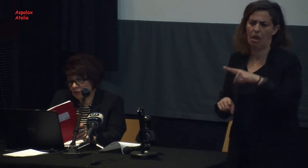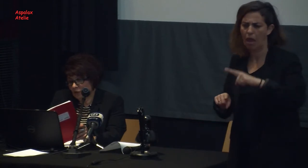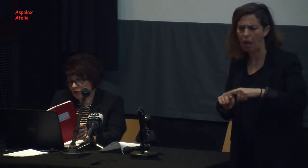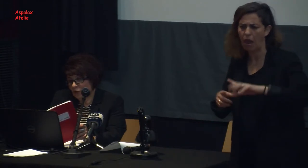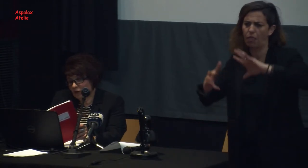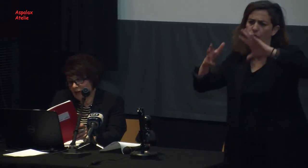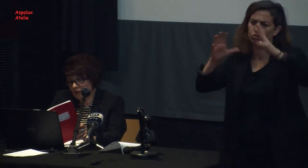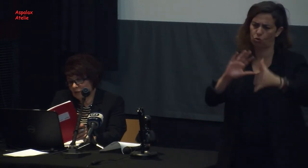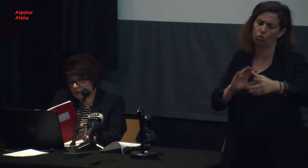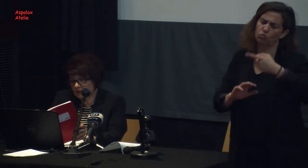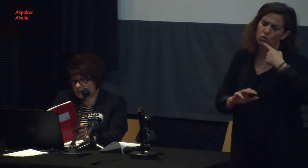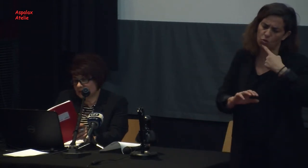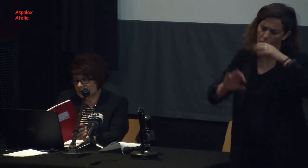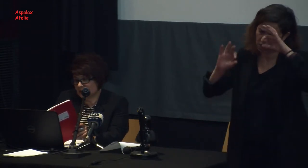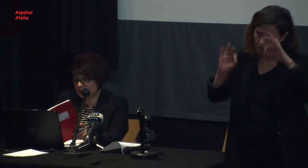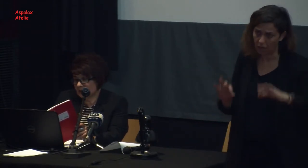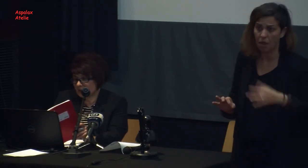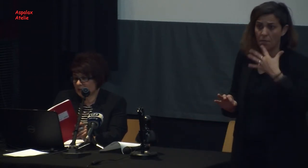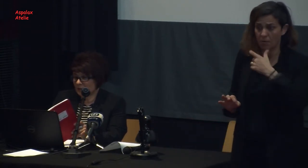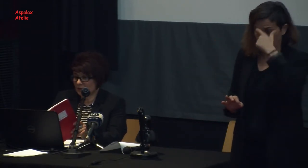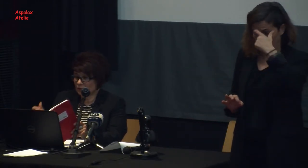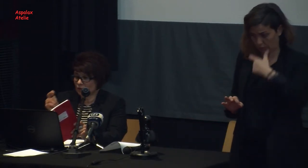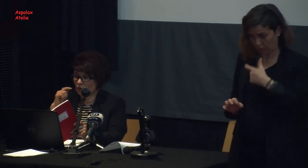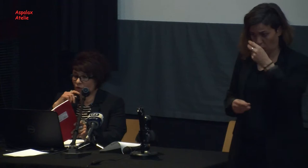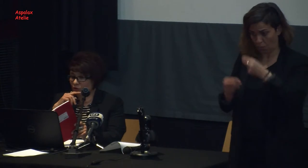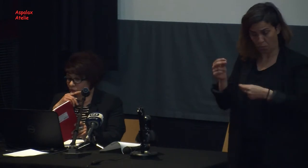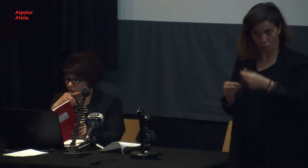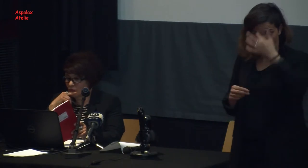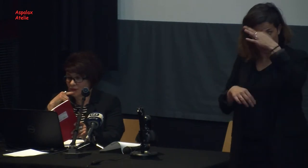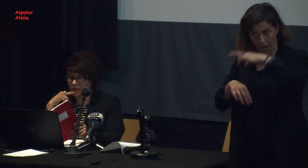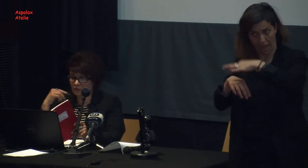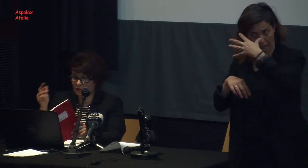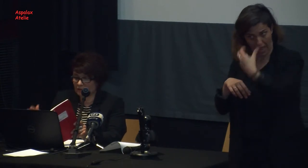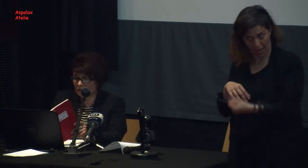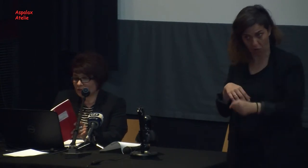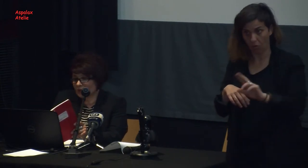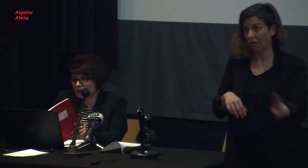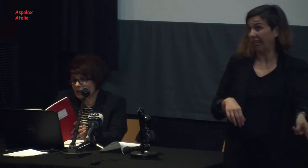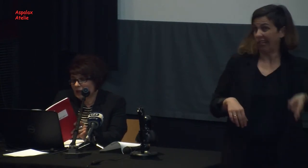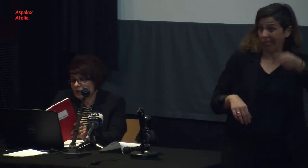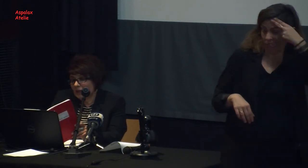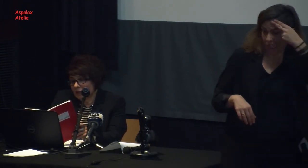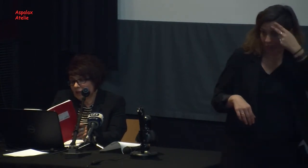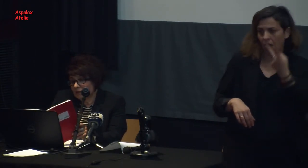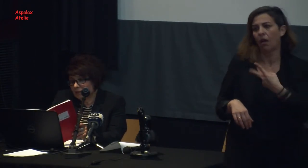Και όχι μόνο, όλοι οι άνθρωποι του χώρου το ξέρουν αυτό.